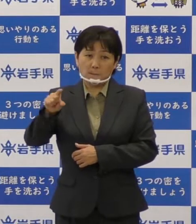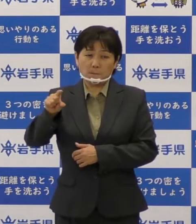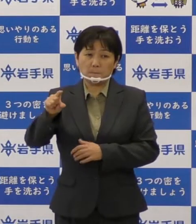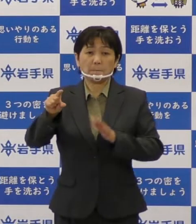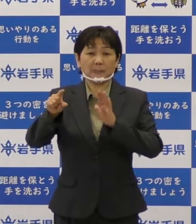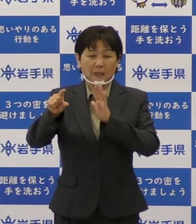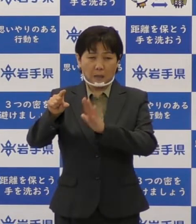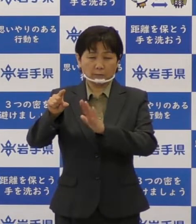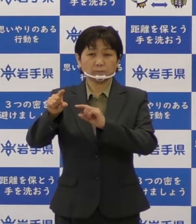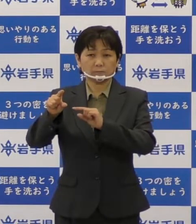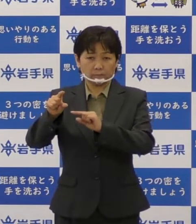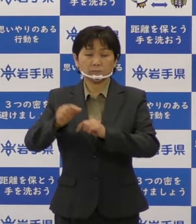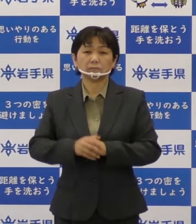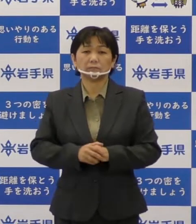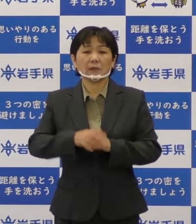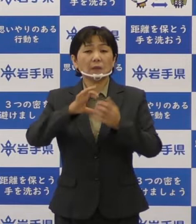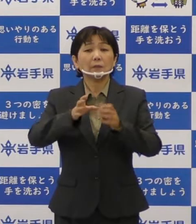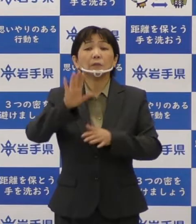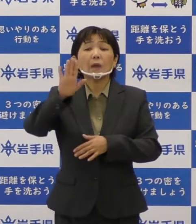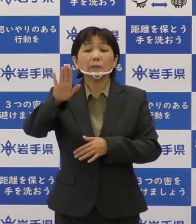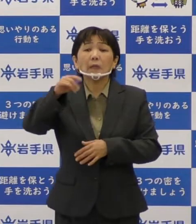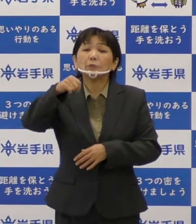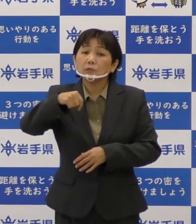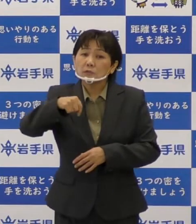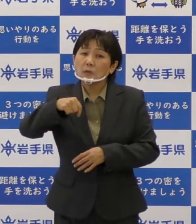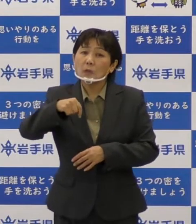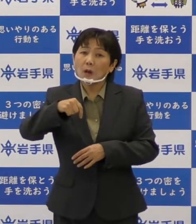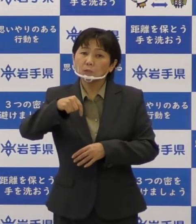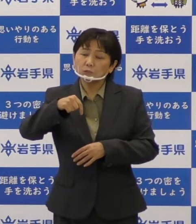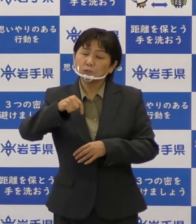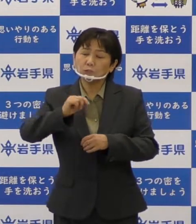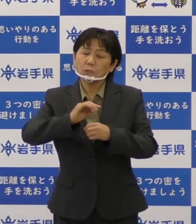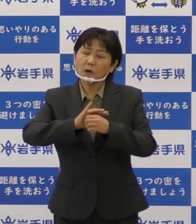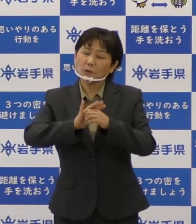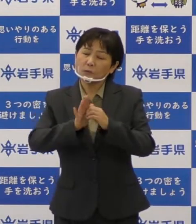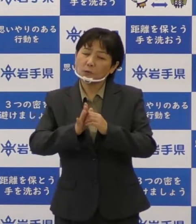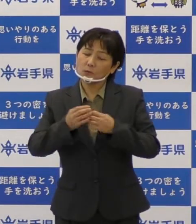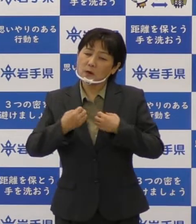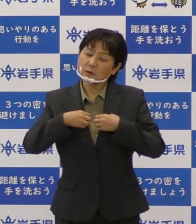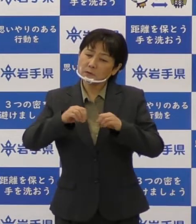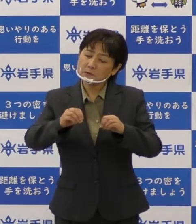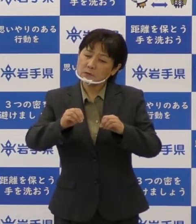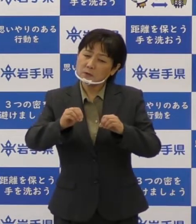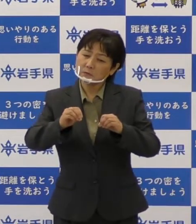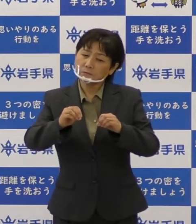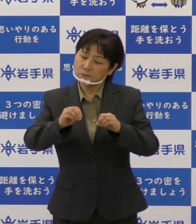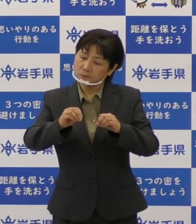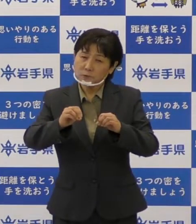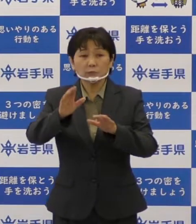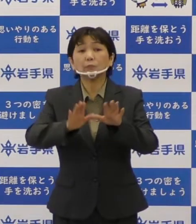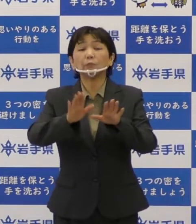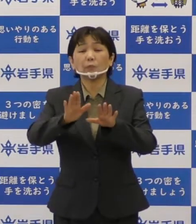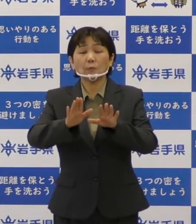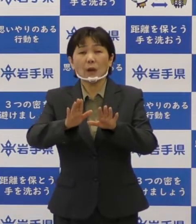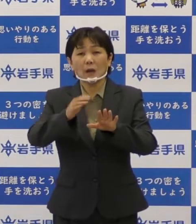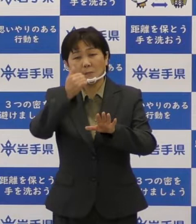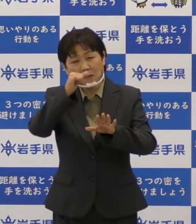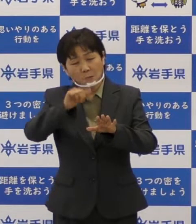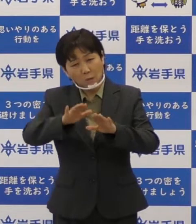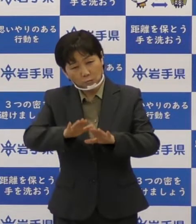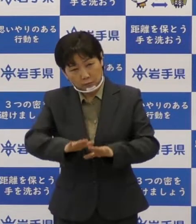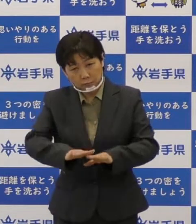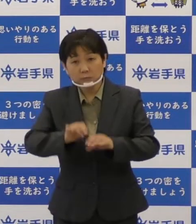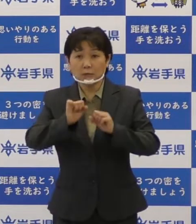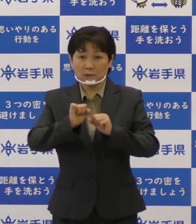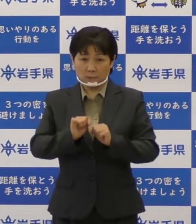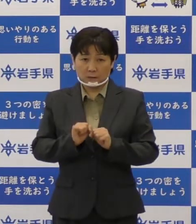では、他県に比べて比較的関連の規模が低いという状況だと思いますけれども、県として、この方針を受け